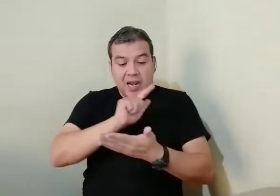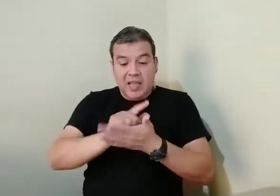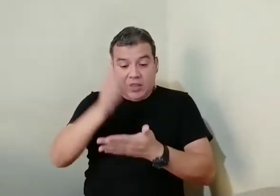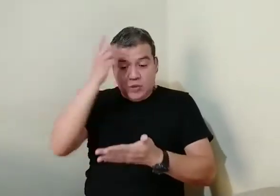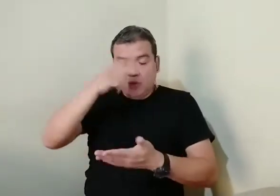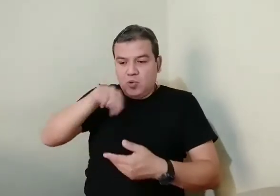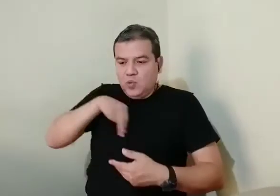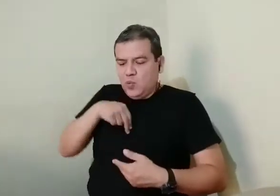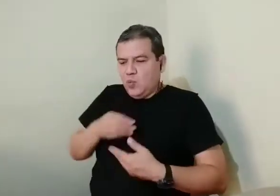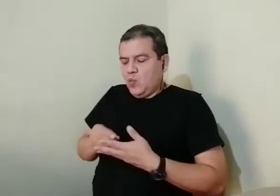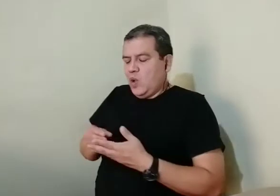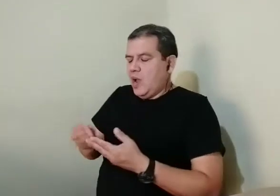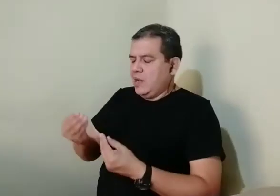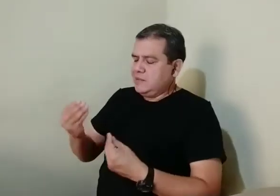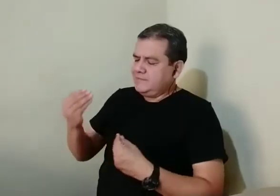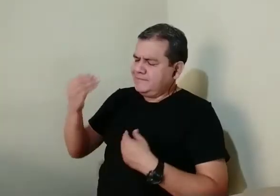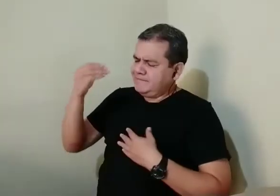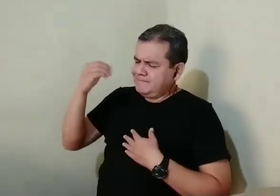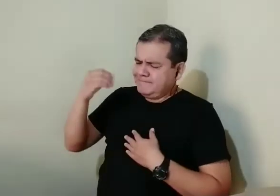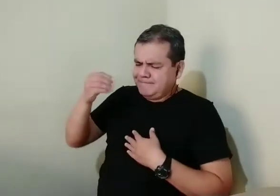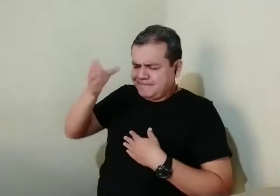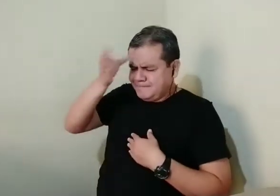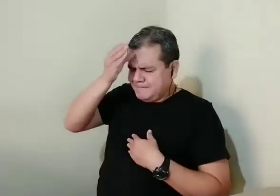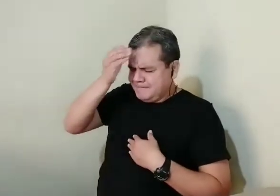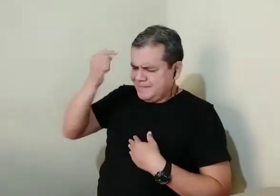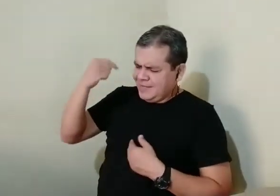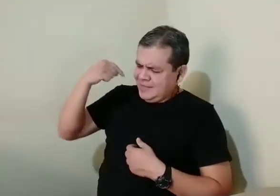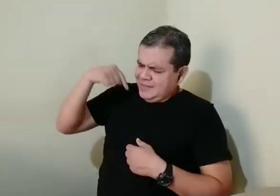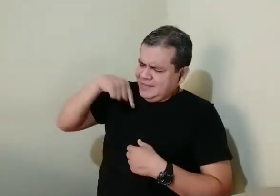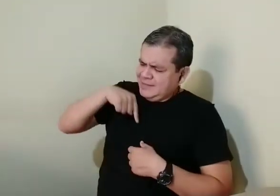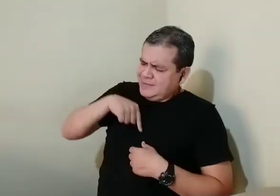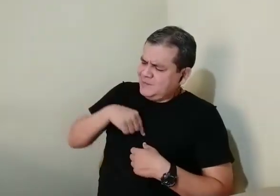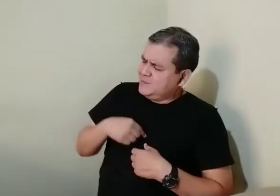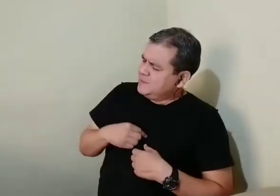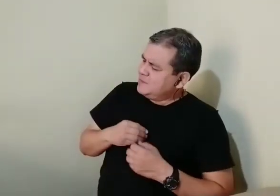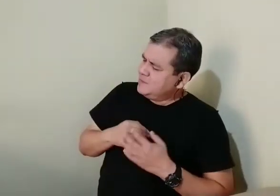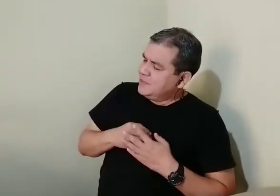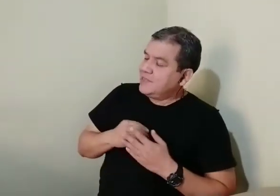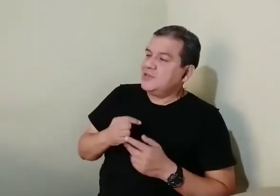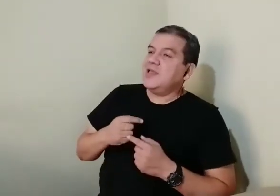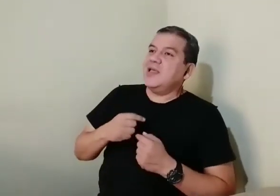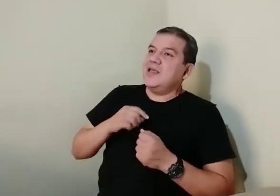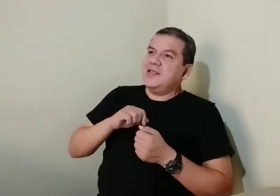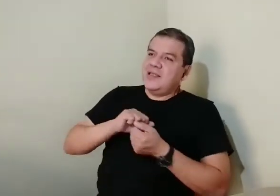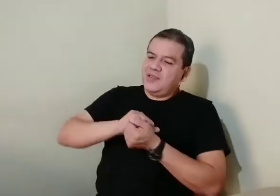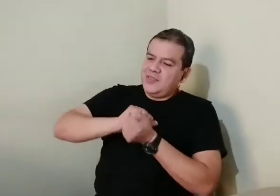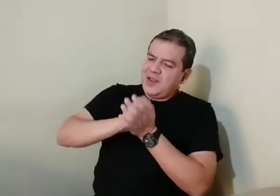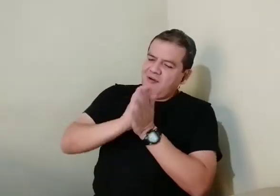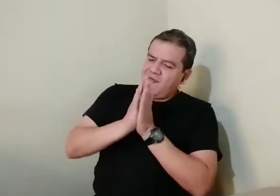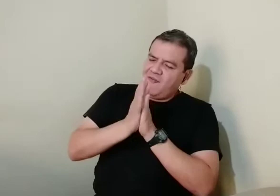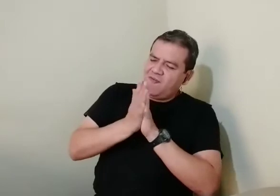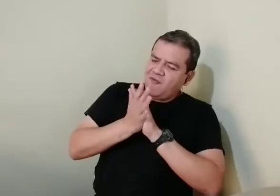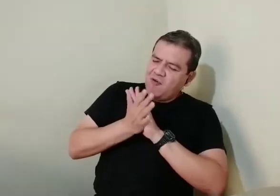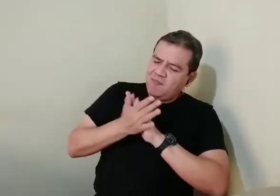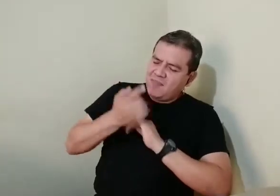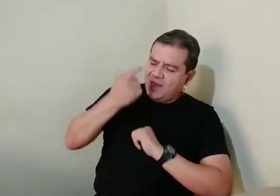la mente y el alma. Gran parte de las enseñanzas eran